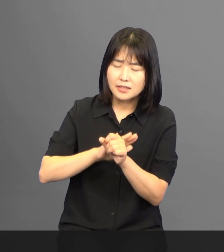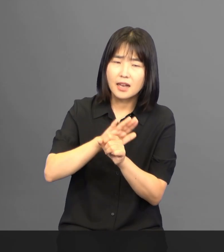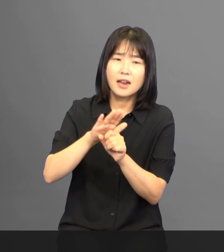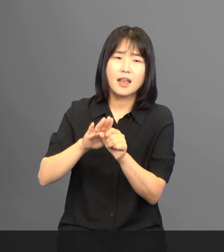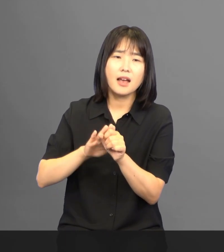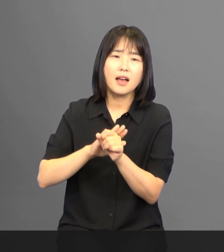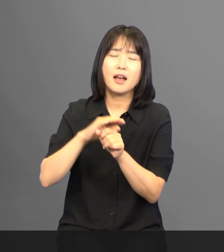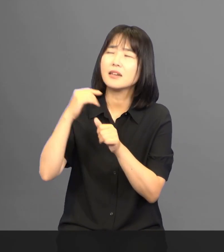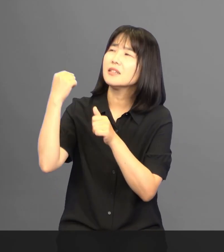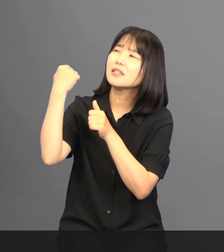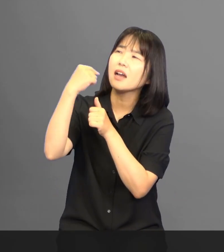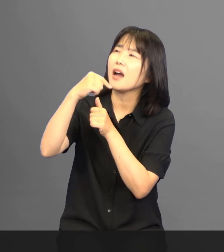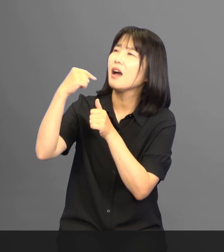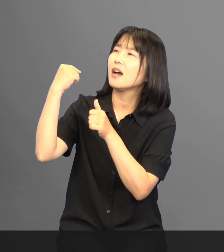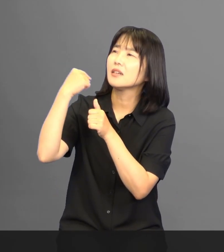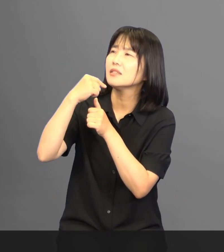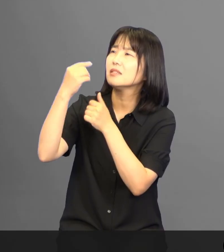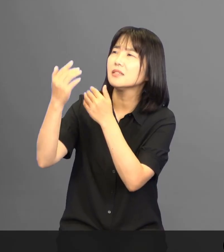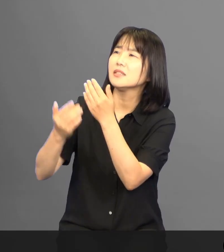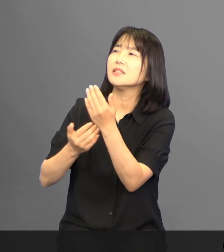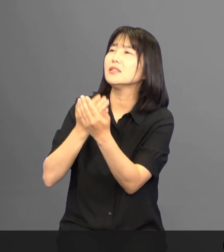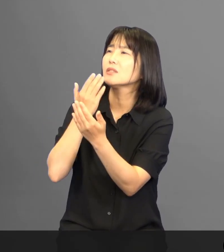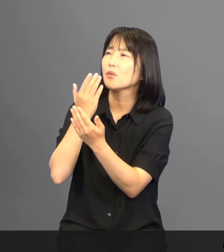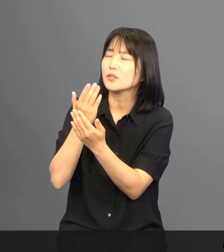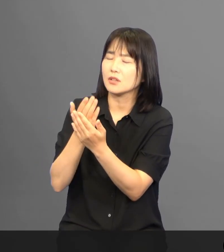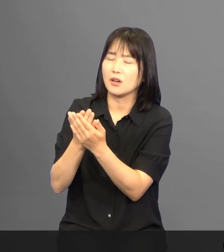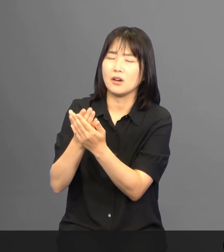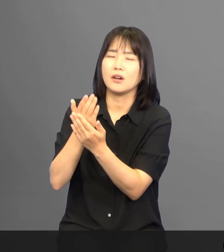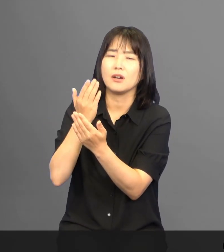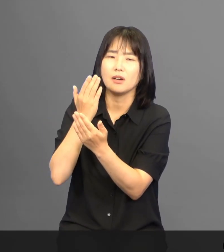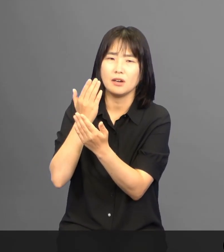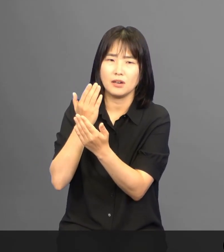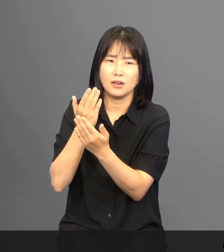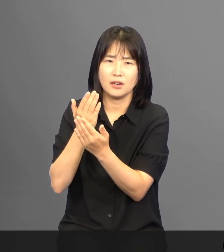내게 사랑을 가르치소서.